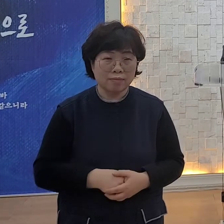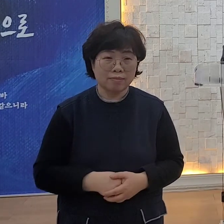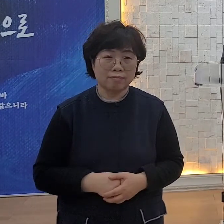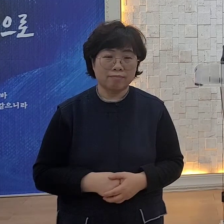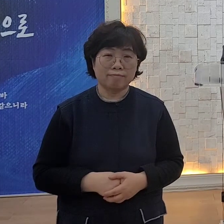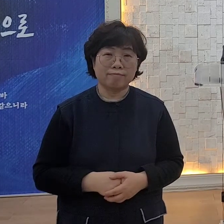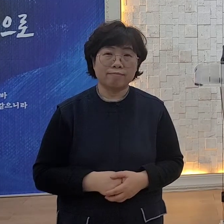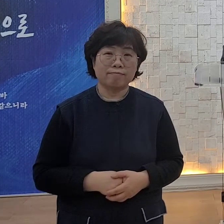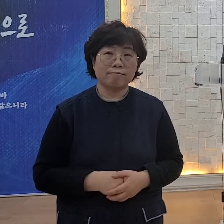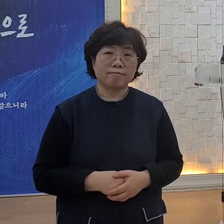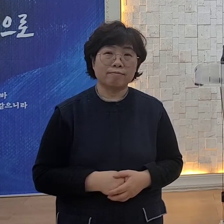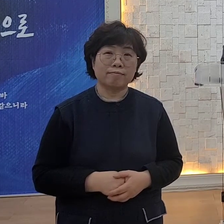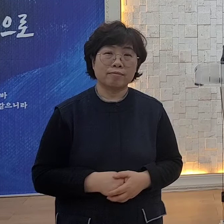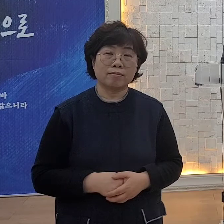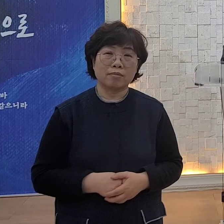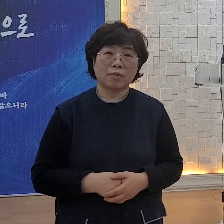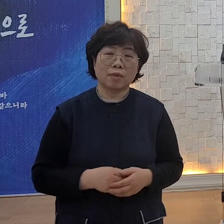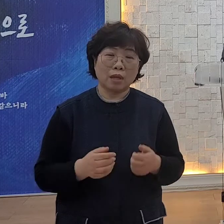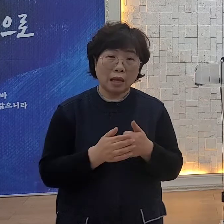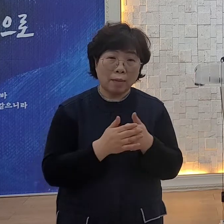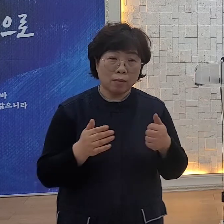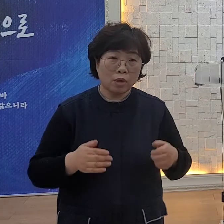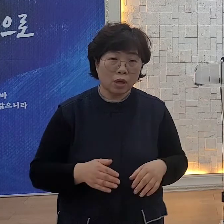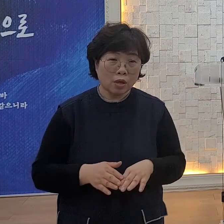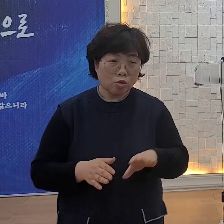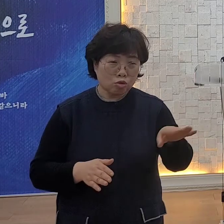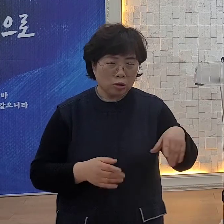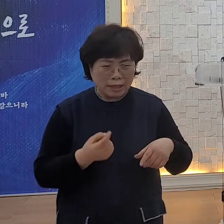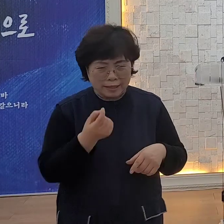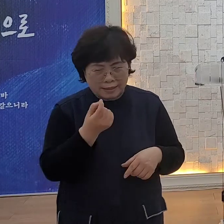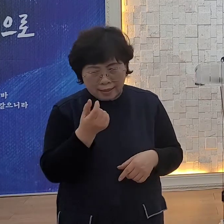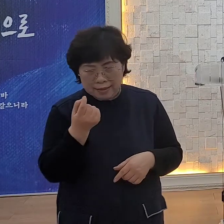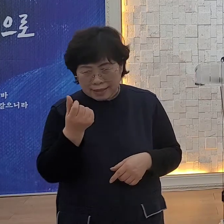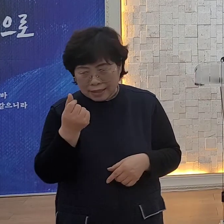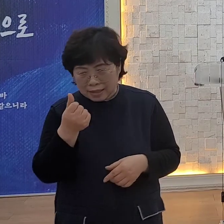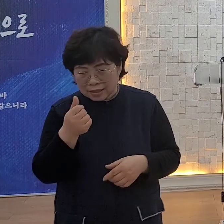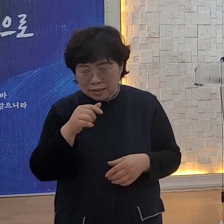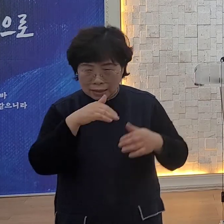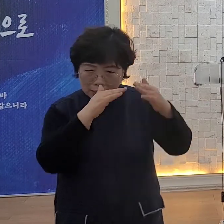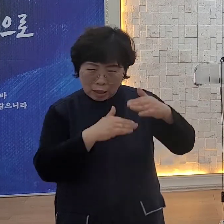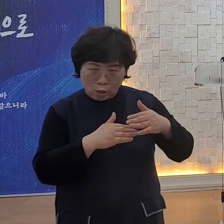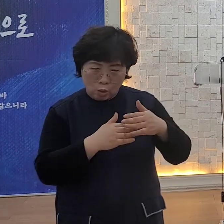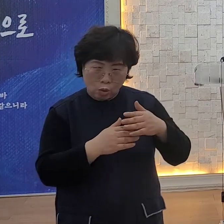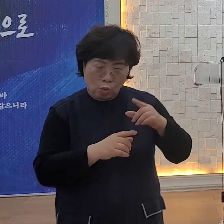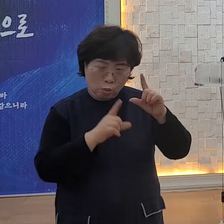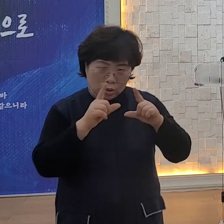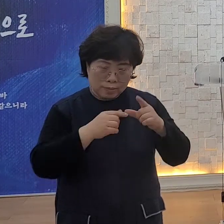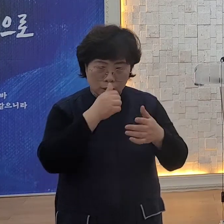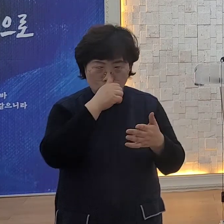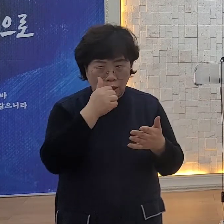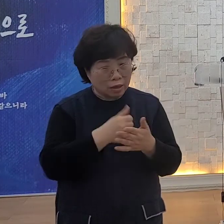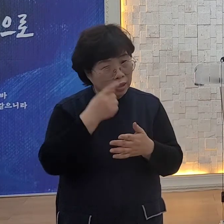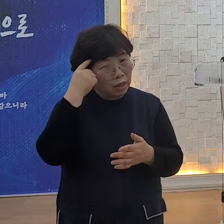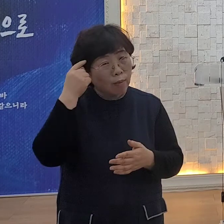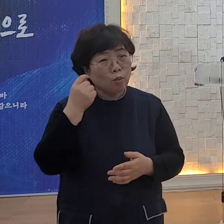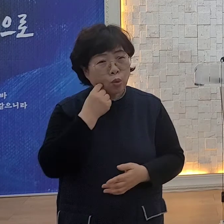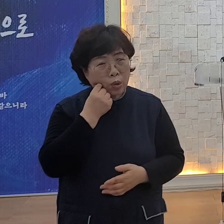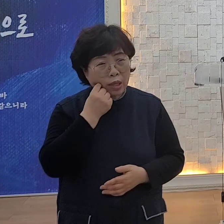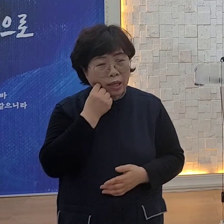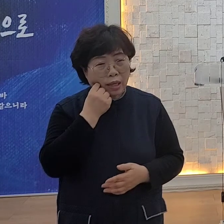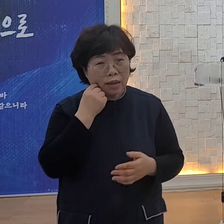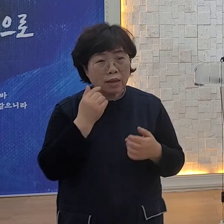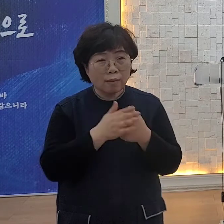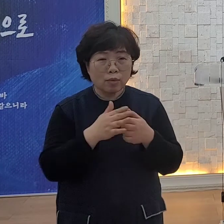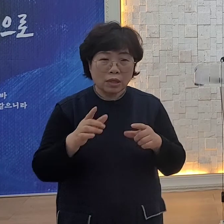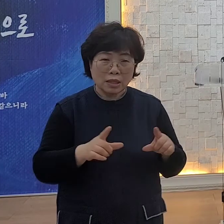생각한다. 그러니까 우리가 이런 작은 죄라고 생각하는 것들을 사실은